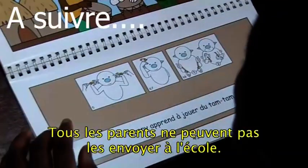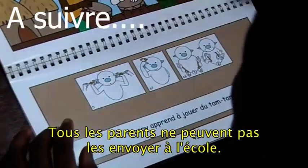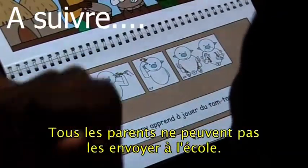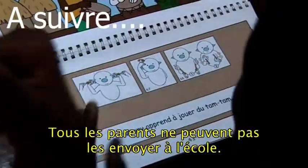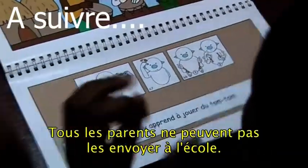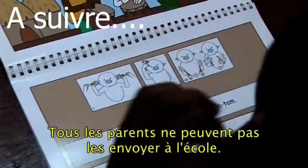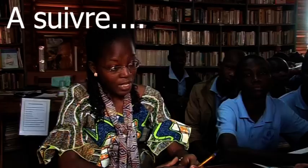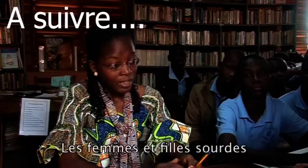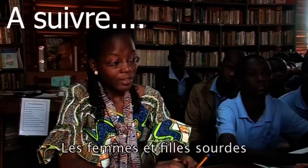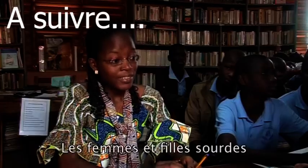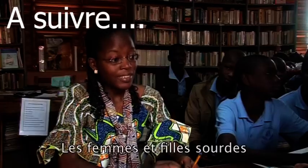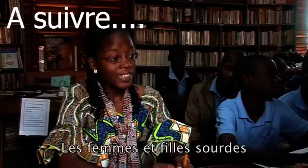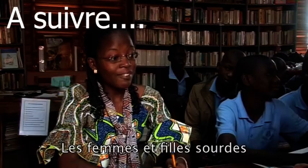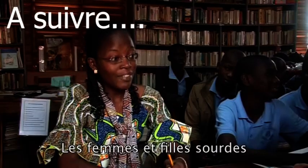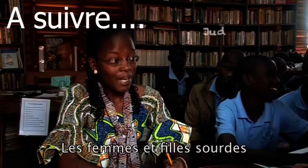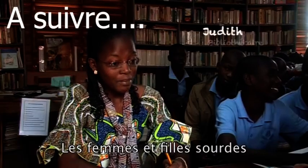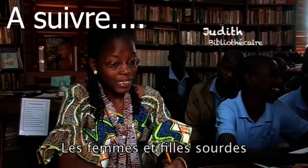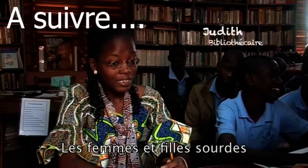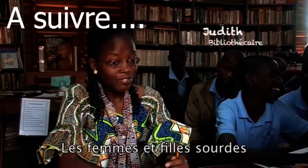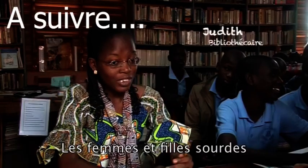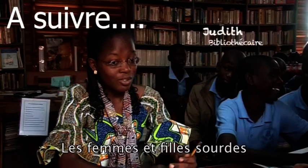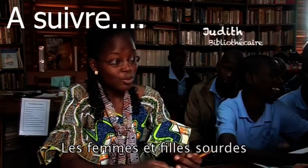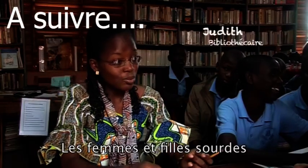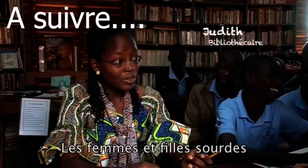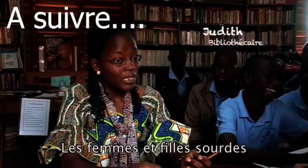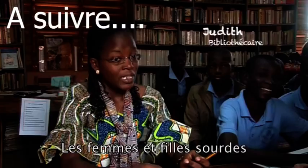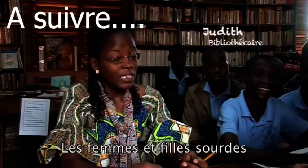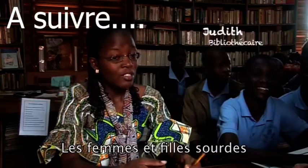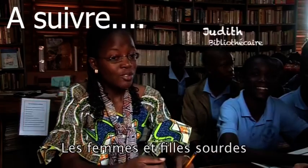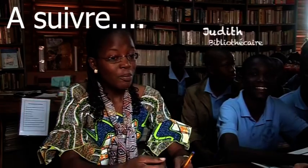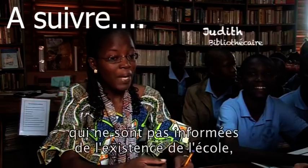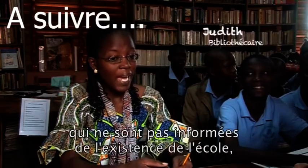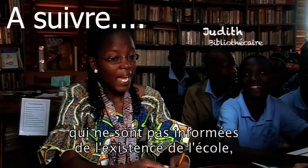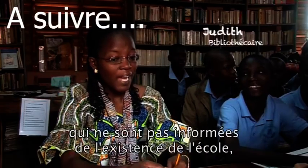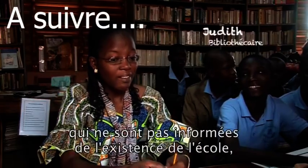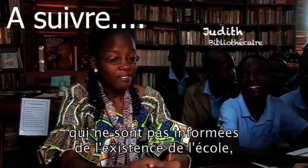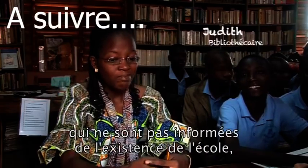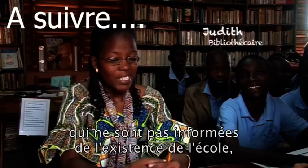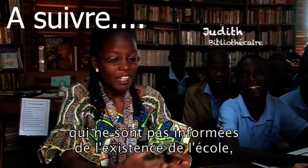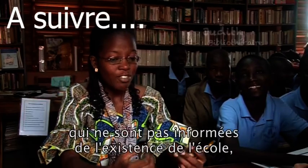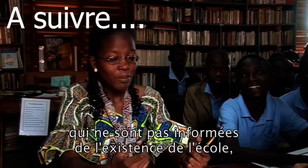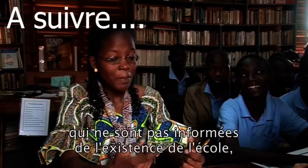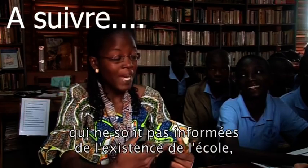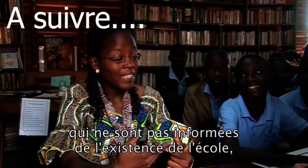à l'école. Et aussi les femmes et filles sourdes qui ne sont pas informées